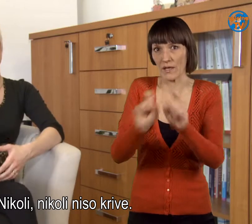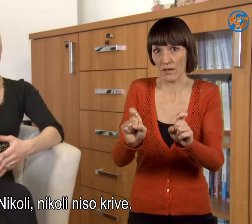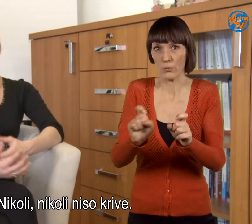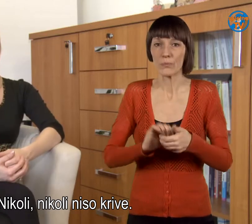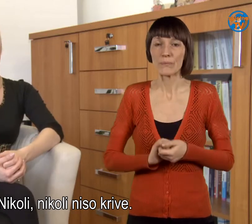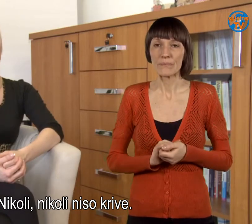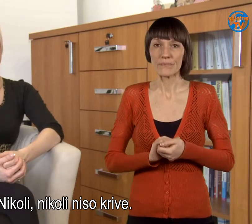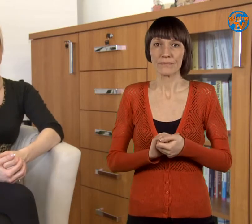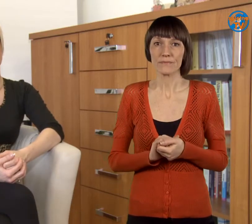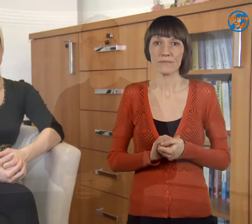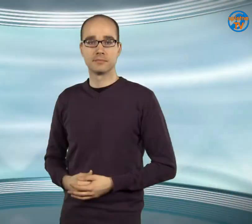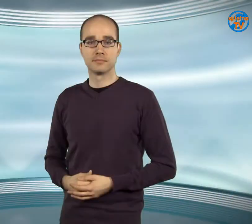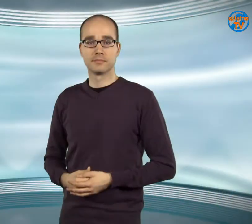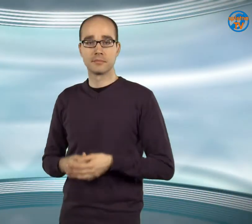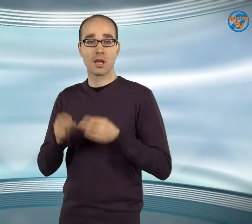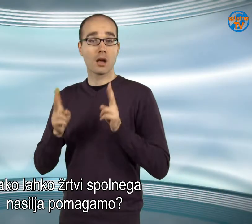nikoli niso krive.